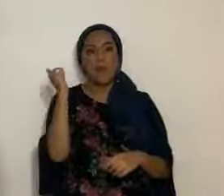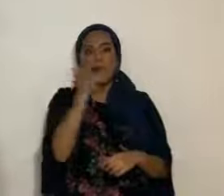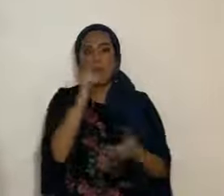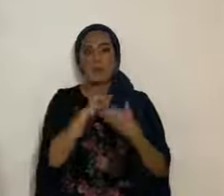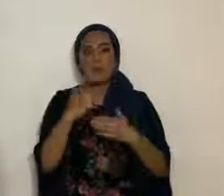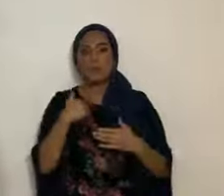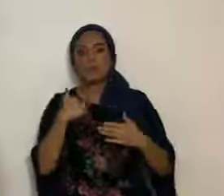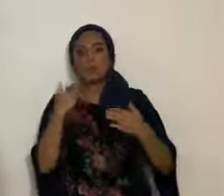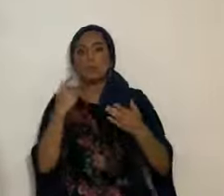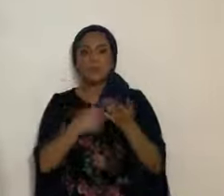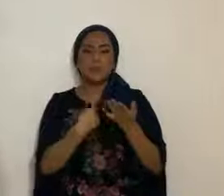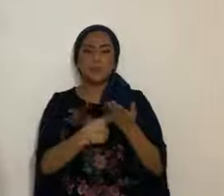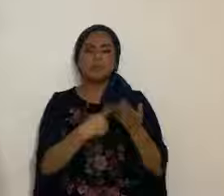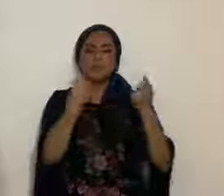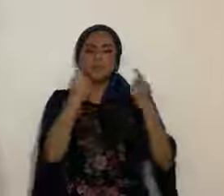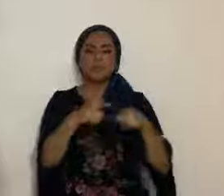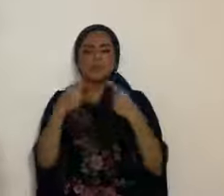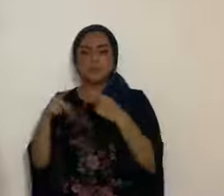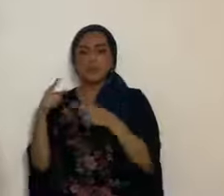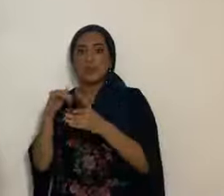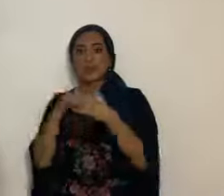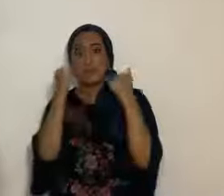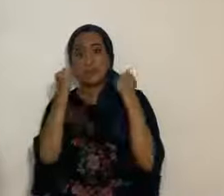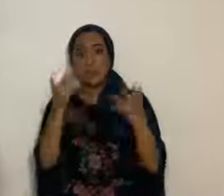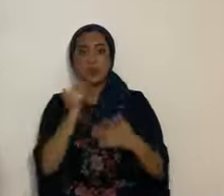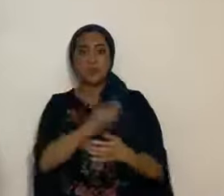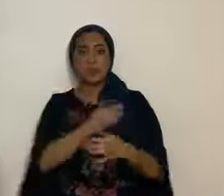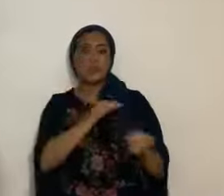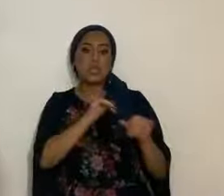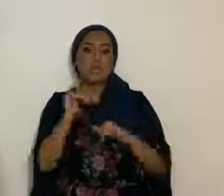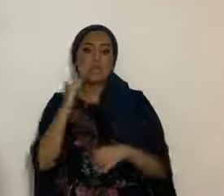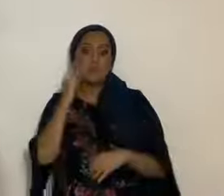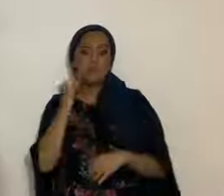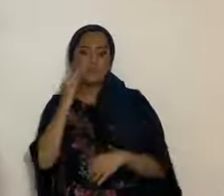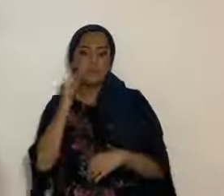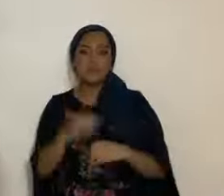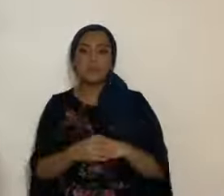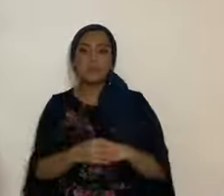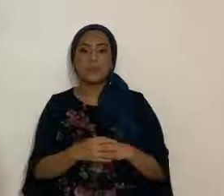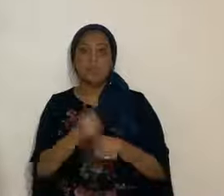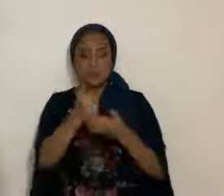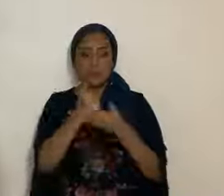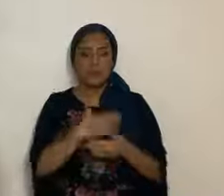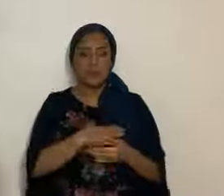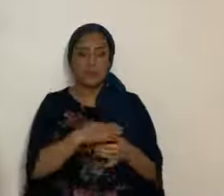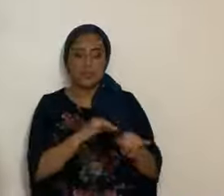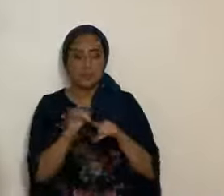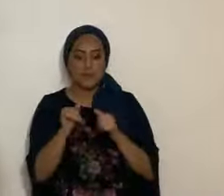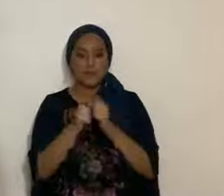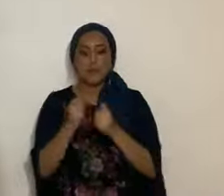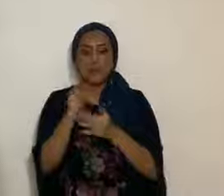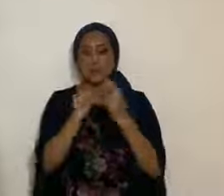son situaciones que muchos de nosotros llegamos a pasar. Pero vamos, acompáñenme por favor. Verso 12. Y él